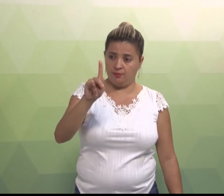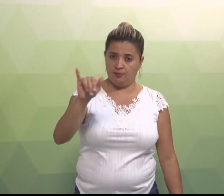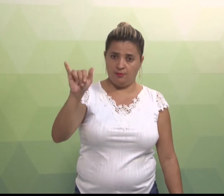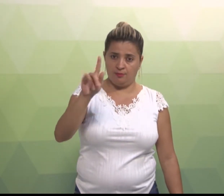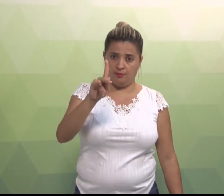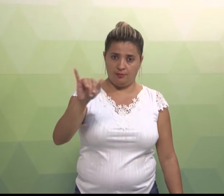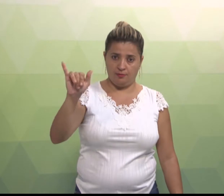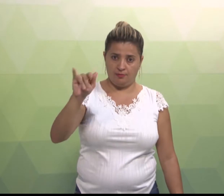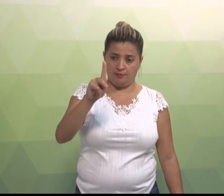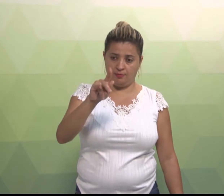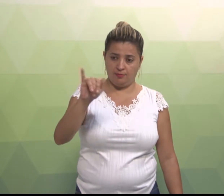De forma rápida.